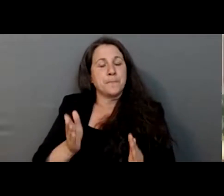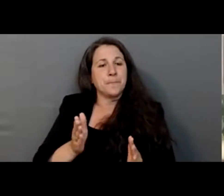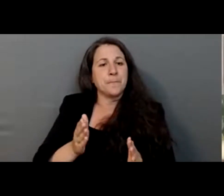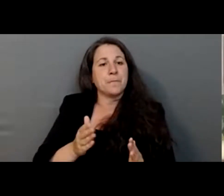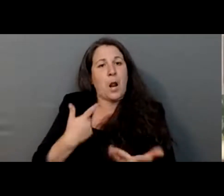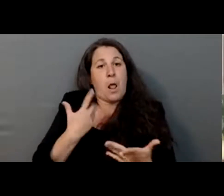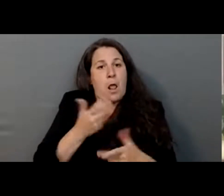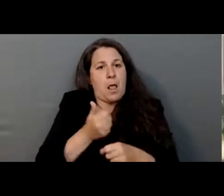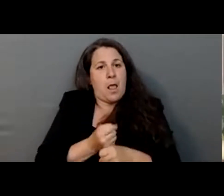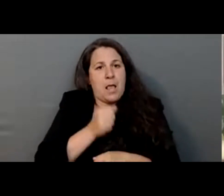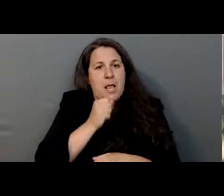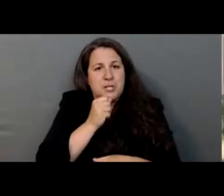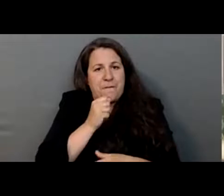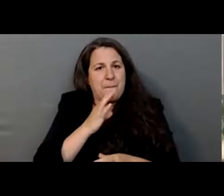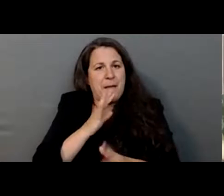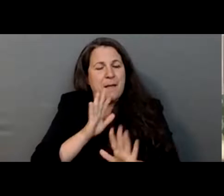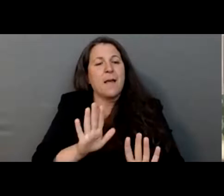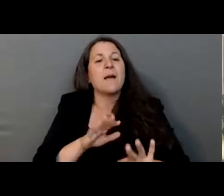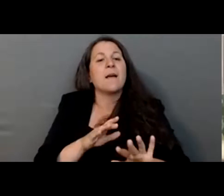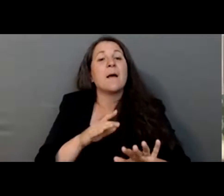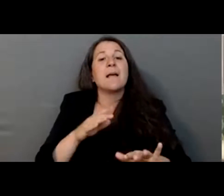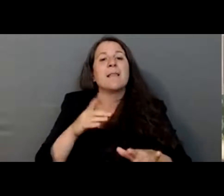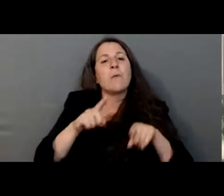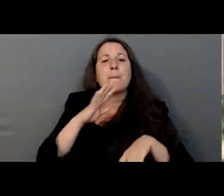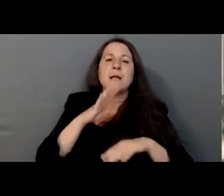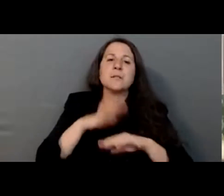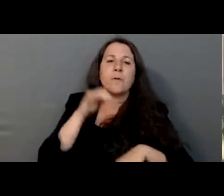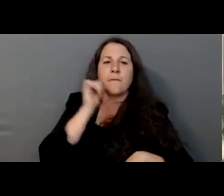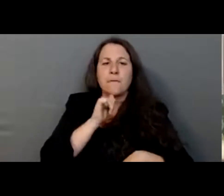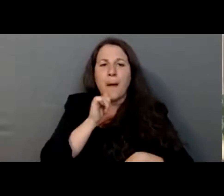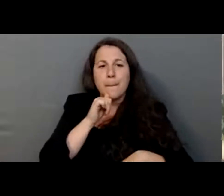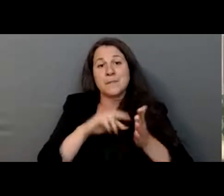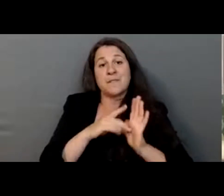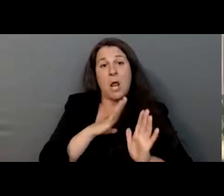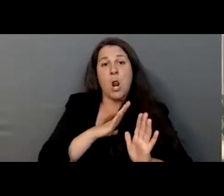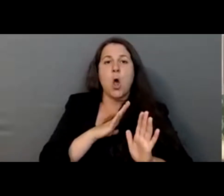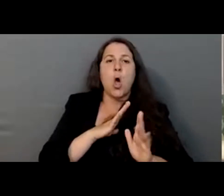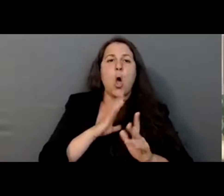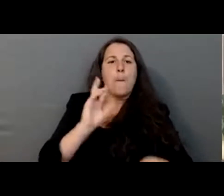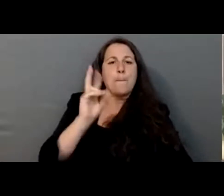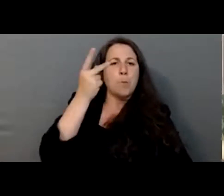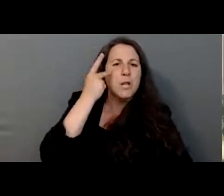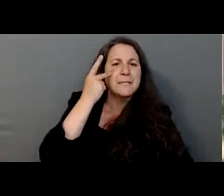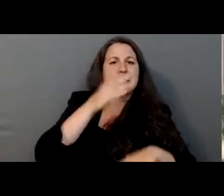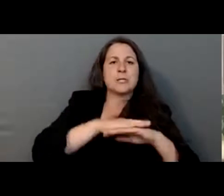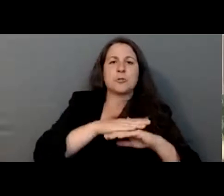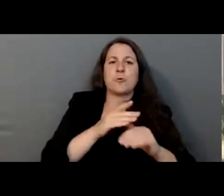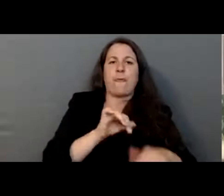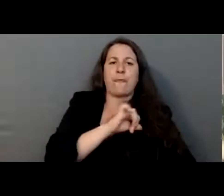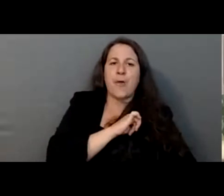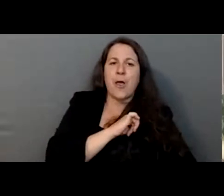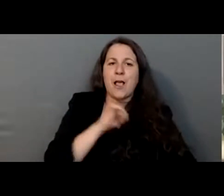que quand on parle de femmes, souvent on s'entend qu'on parle de politique publique par rapport aux violences faites aux femmes, violences genrées, violences